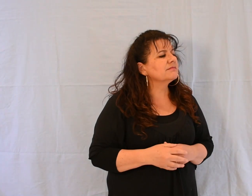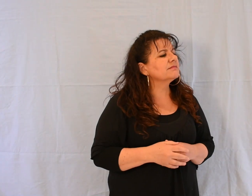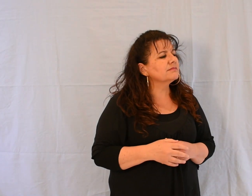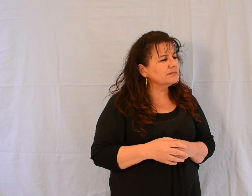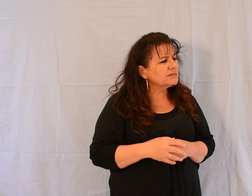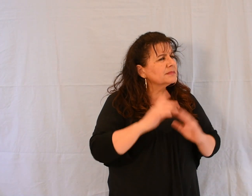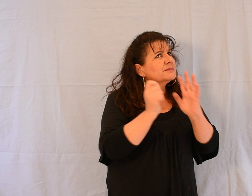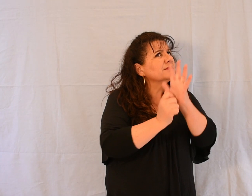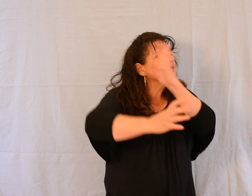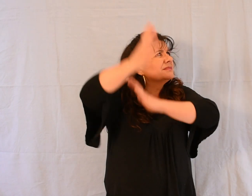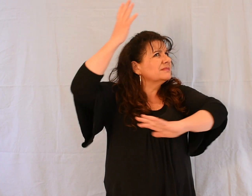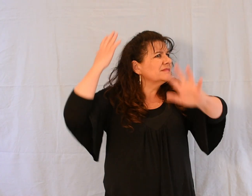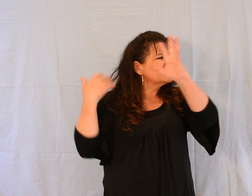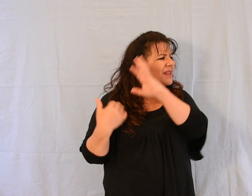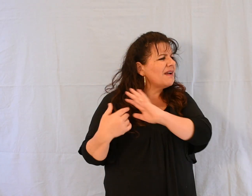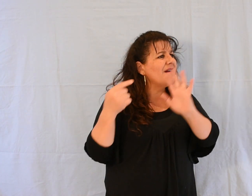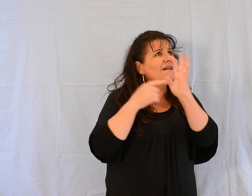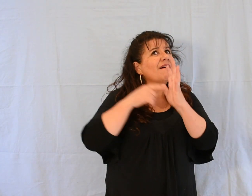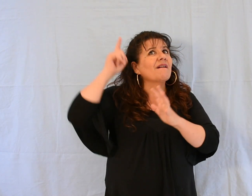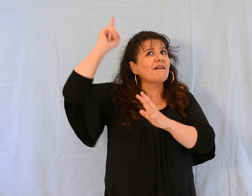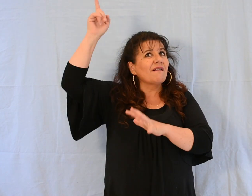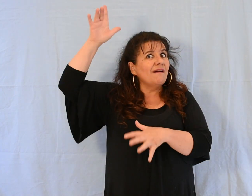qui donc a retenu la mer avec des portes